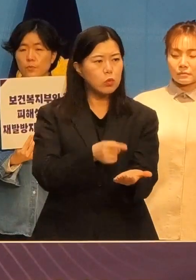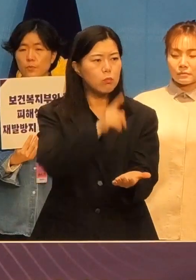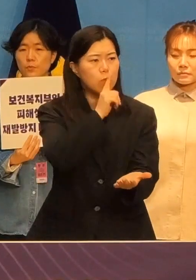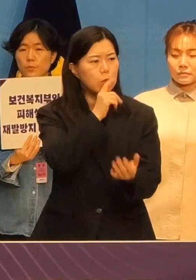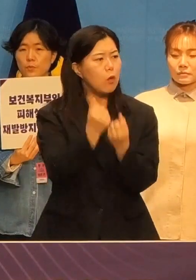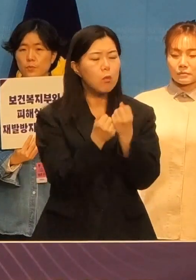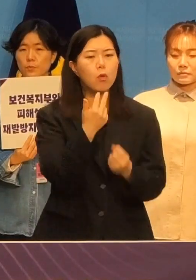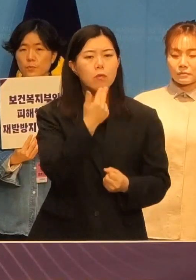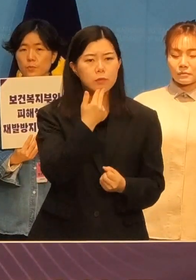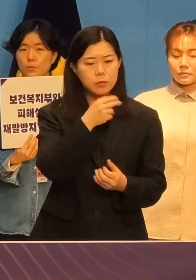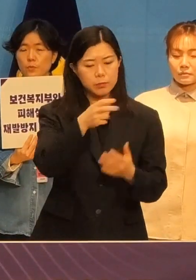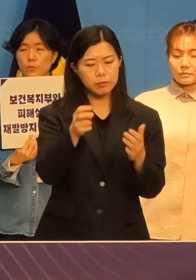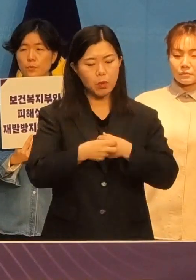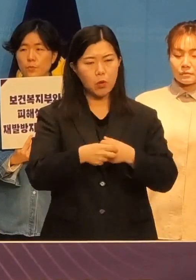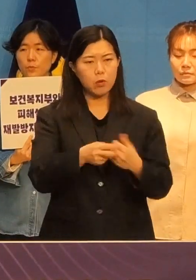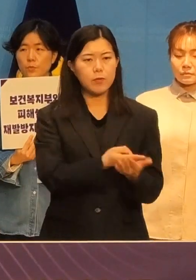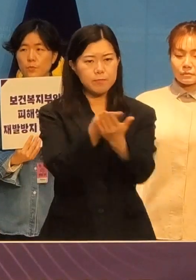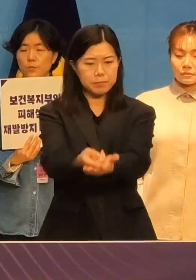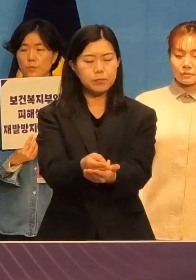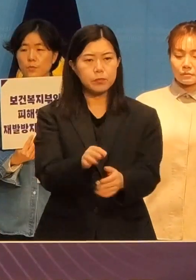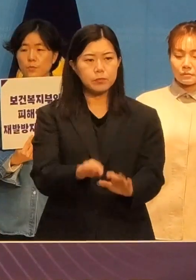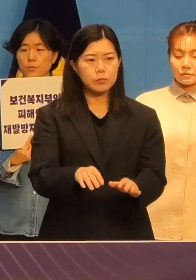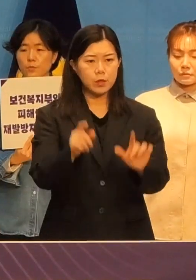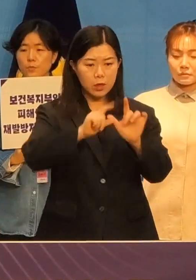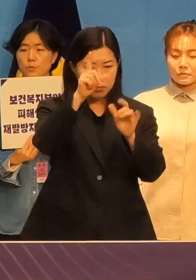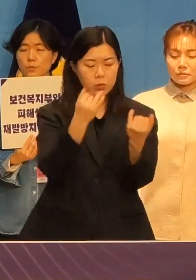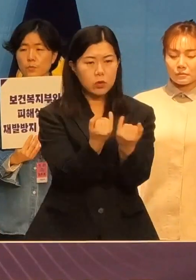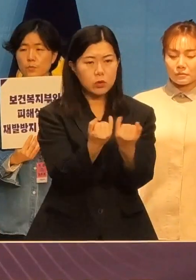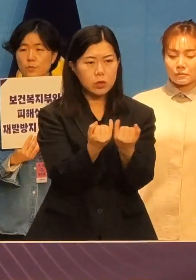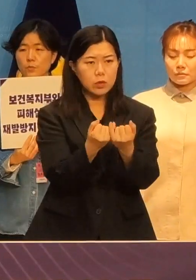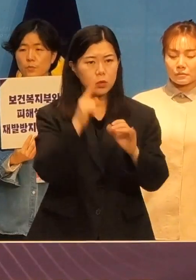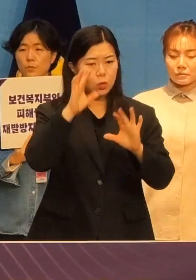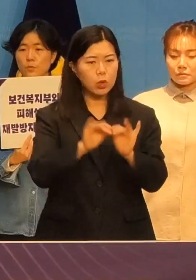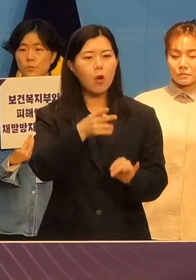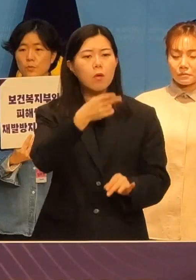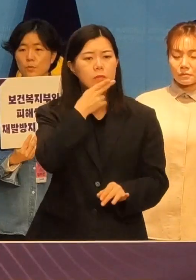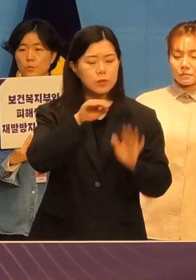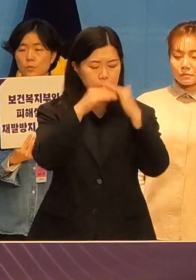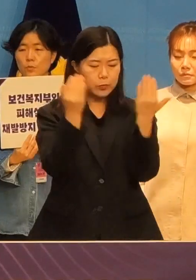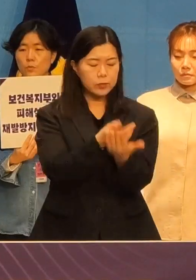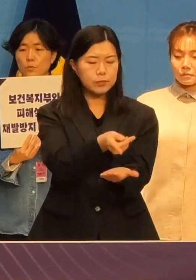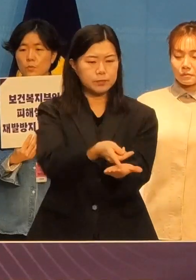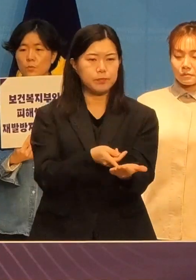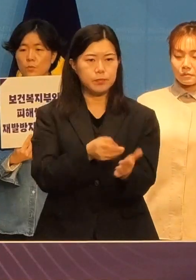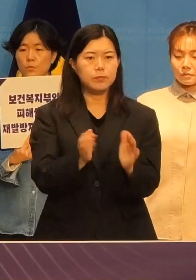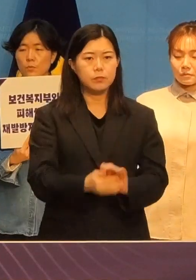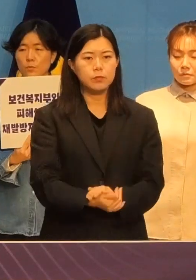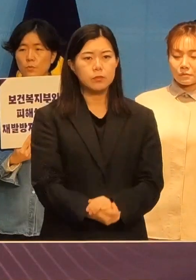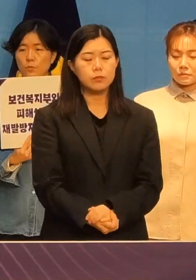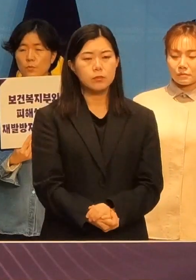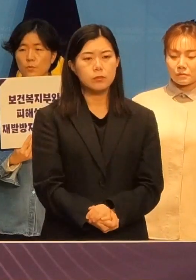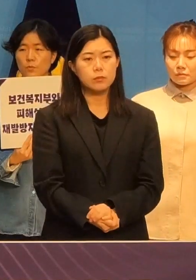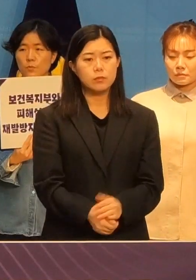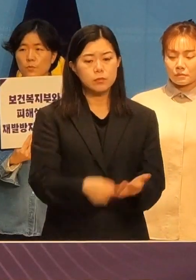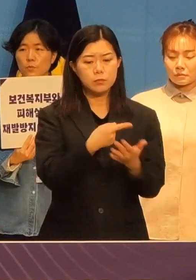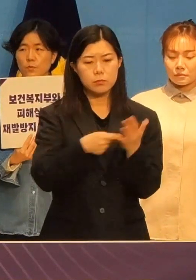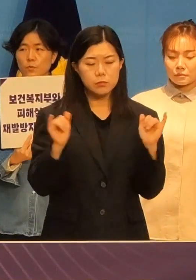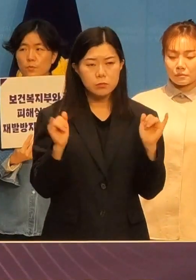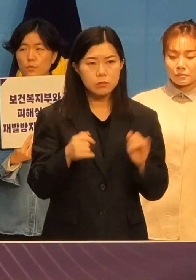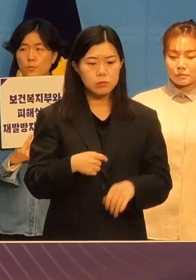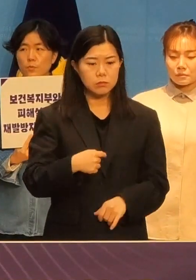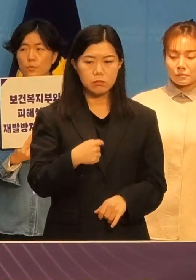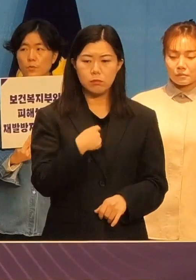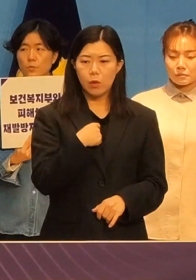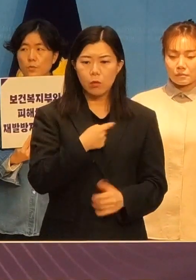병원으로 데려갔고 대부분의 여성 입소인에게 동의 없는 피임 시술을 시행했습니다. 피해자는 자신이